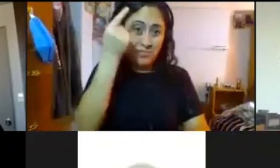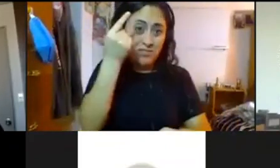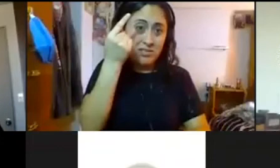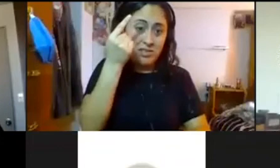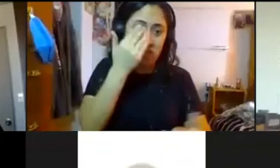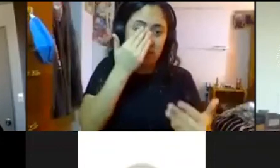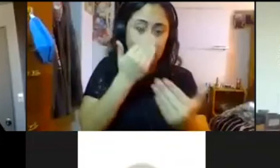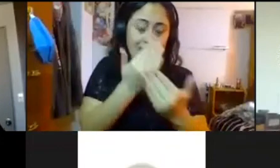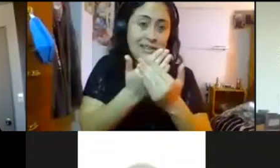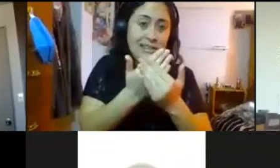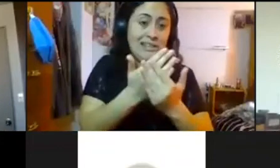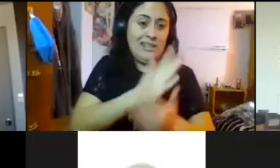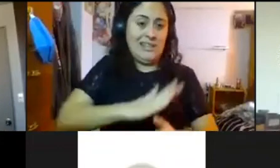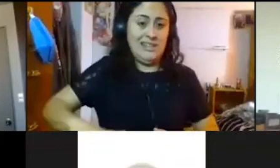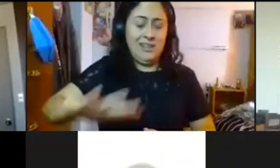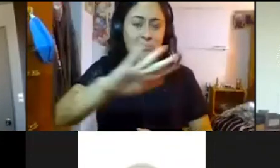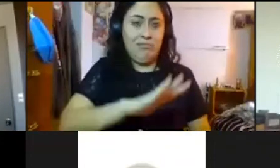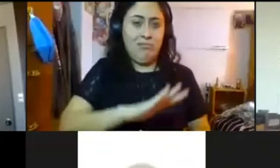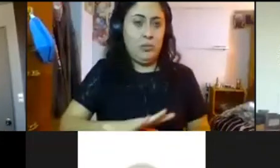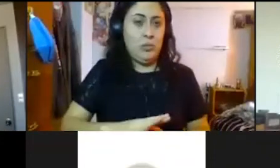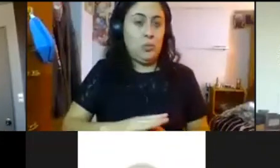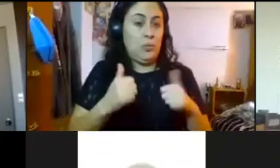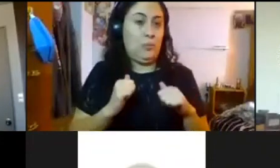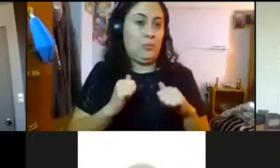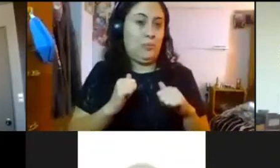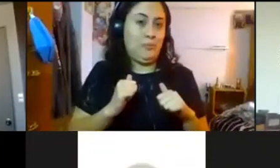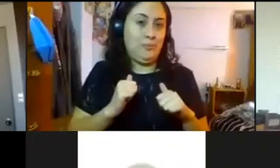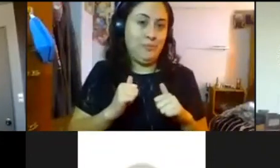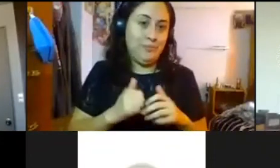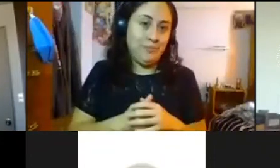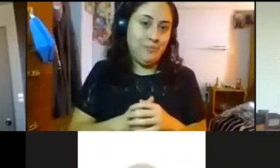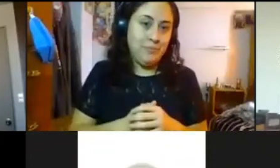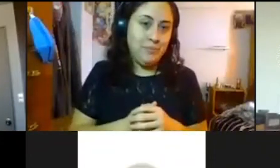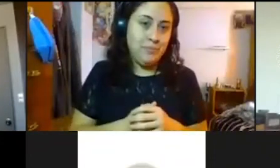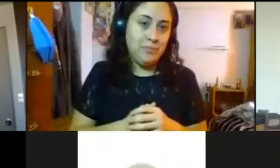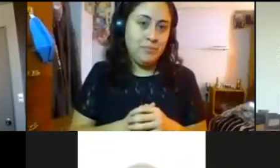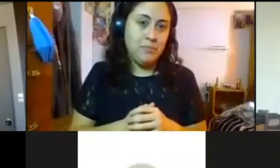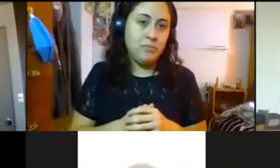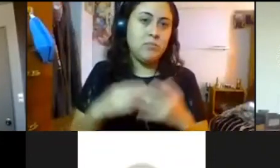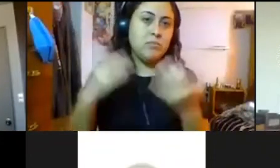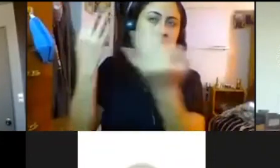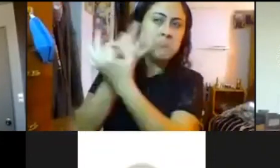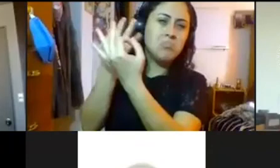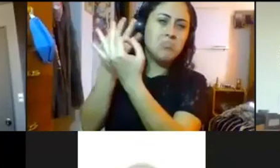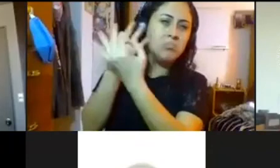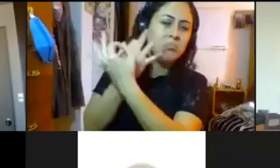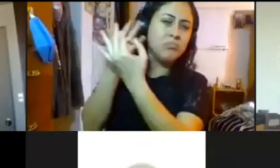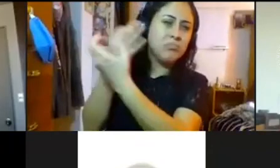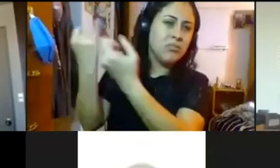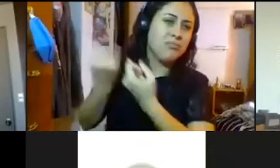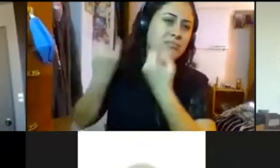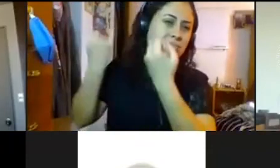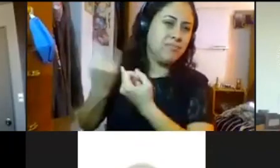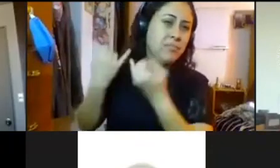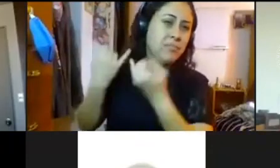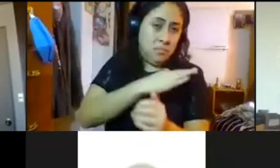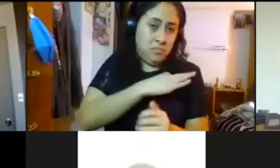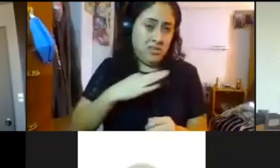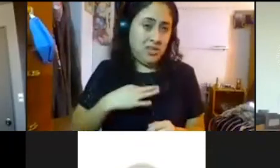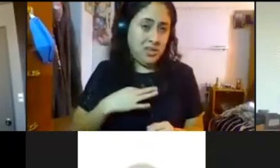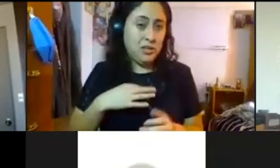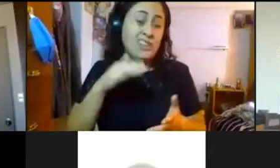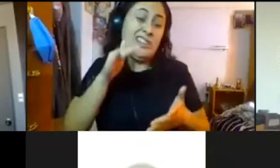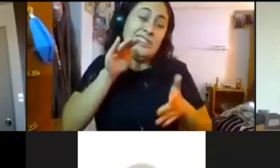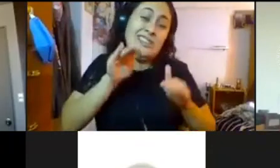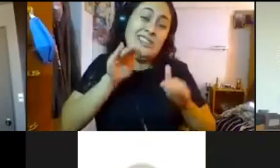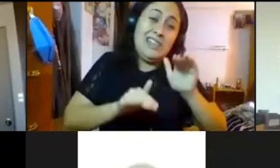en esta situación, ¿cierto?, donde los lineamientos del ministerio nos ha señalado Juan Luis, de repente no han